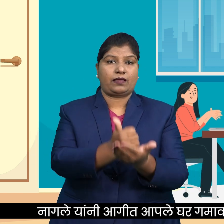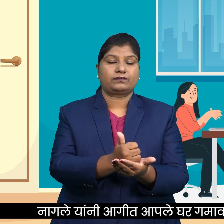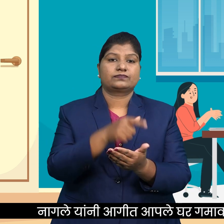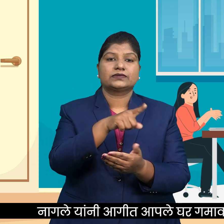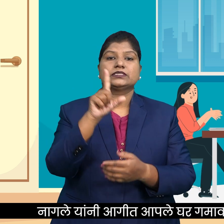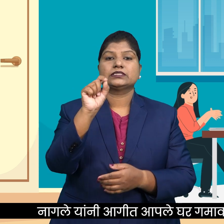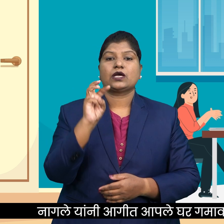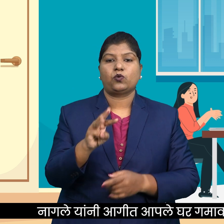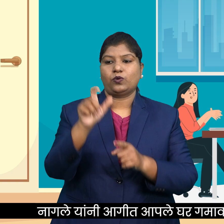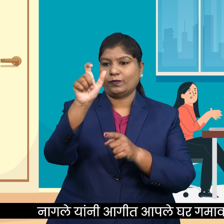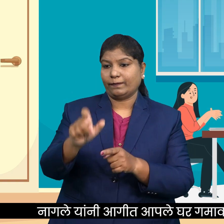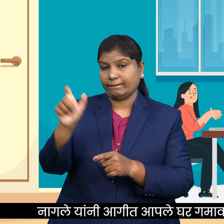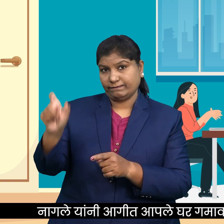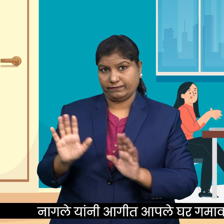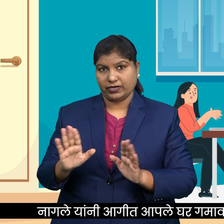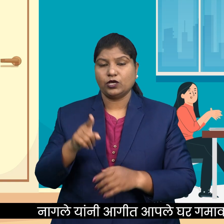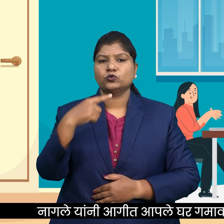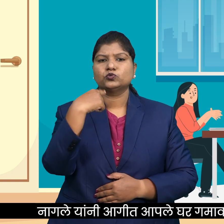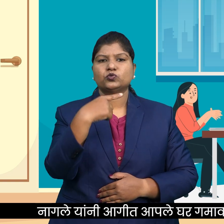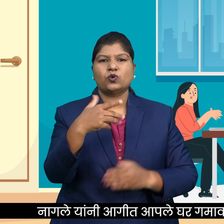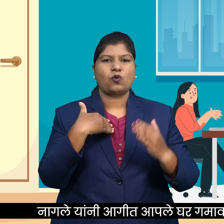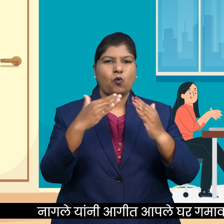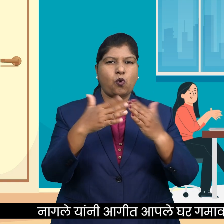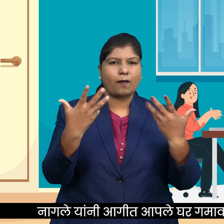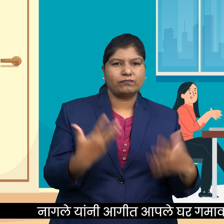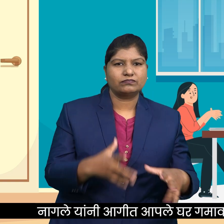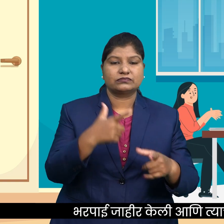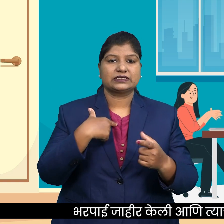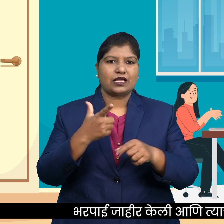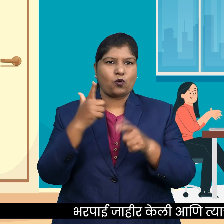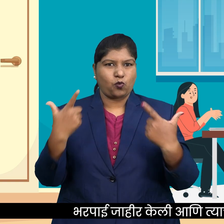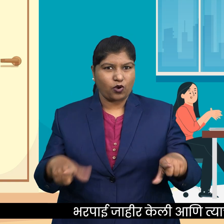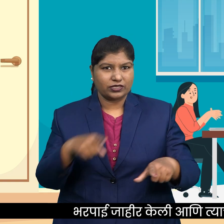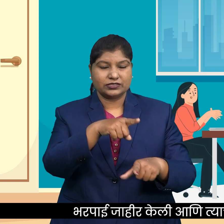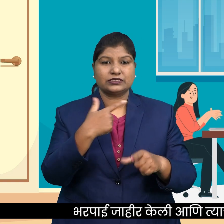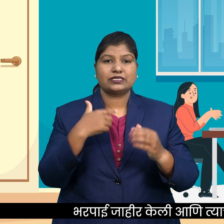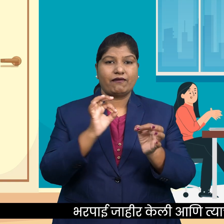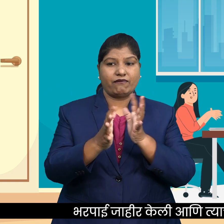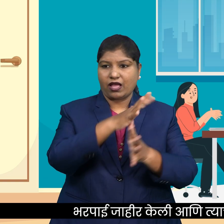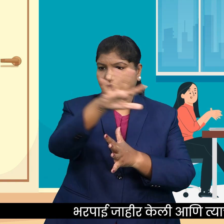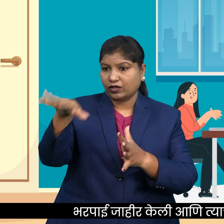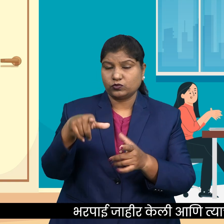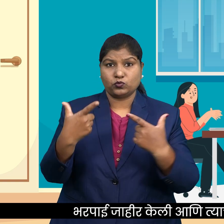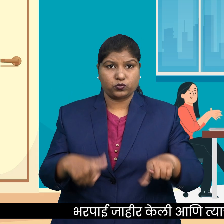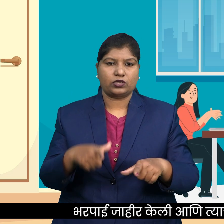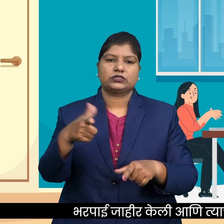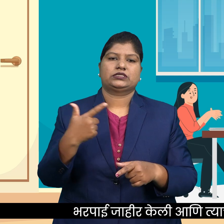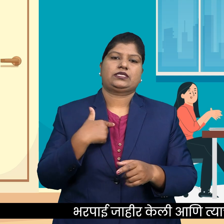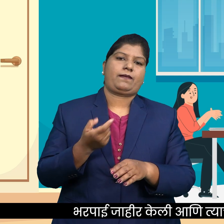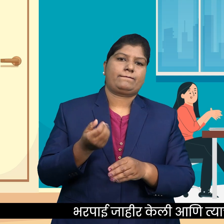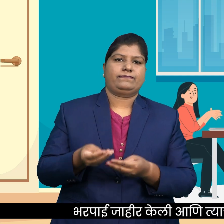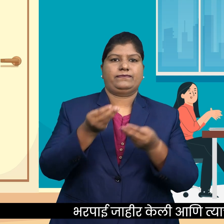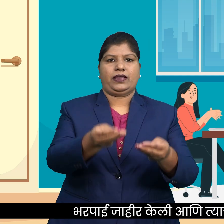गमावलेल्या प्रत्येक व्यक्तीला 10,000 रुपयांची भरपाई जाहीर केली आणि त्याचे